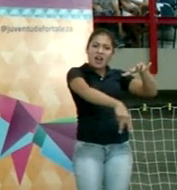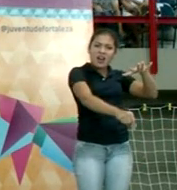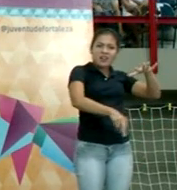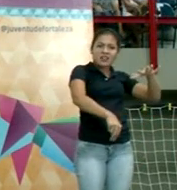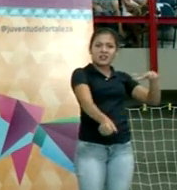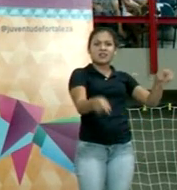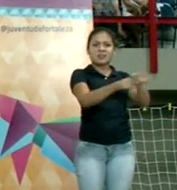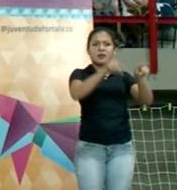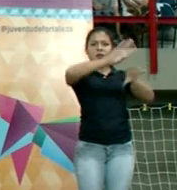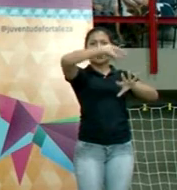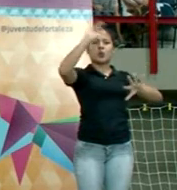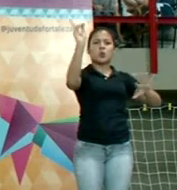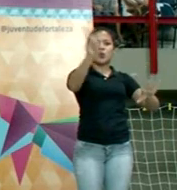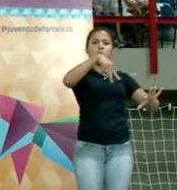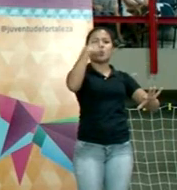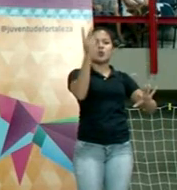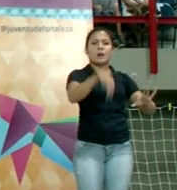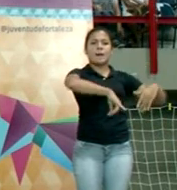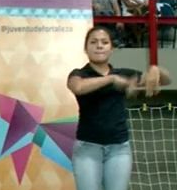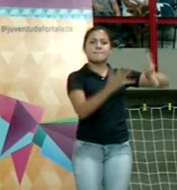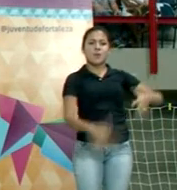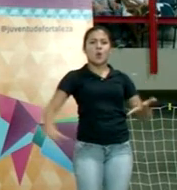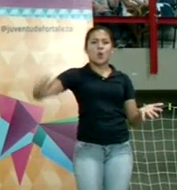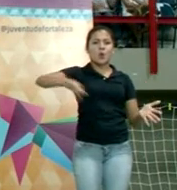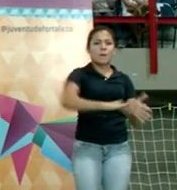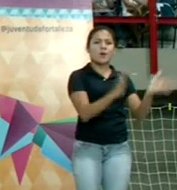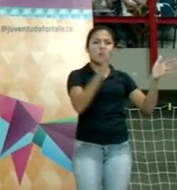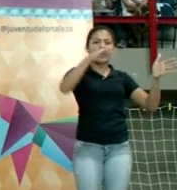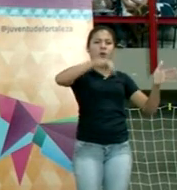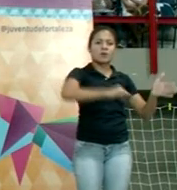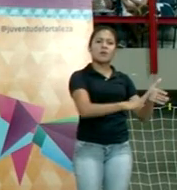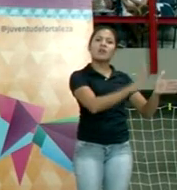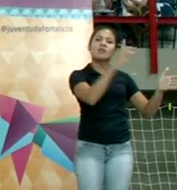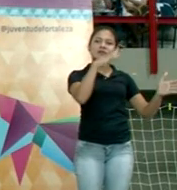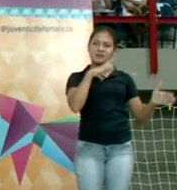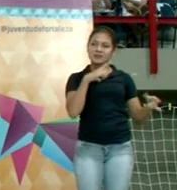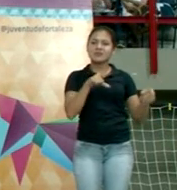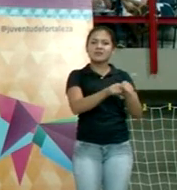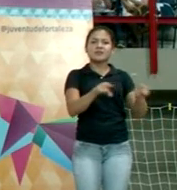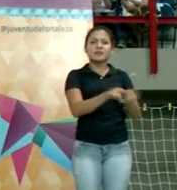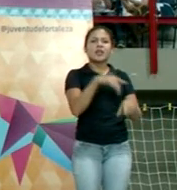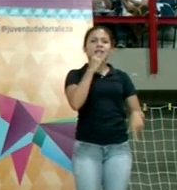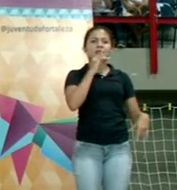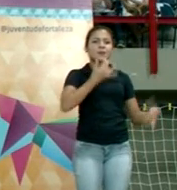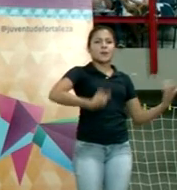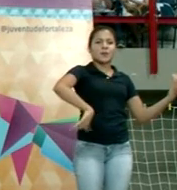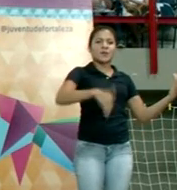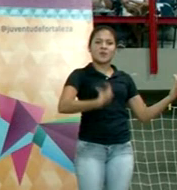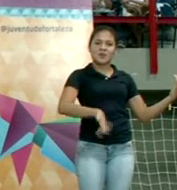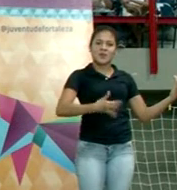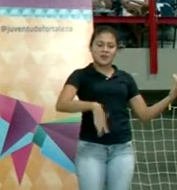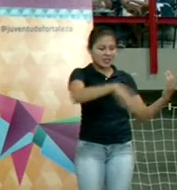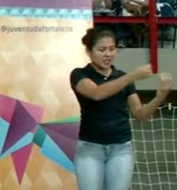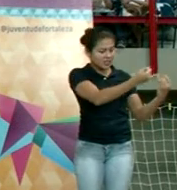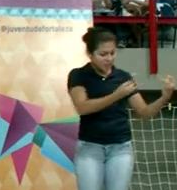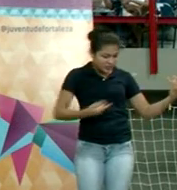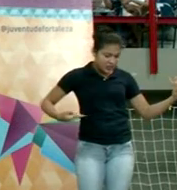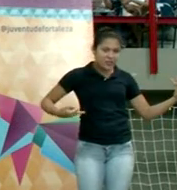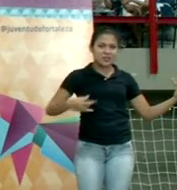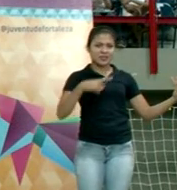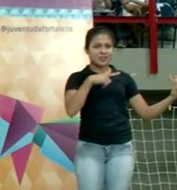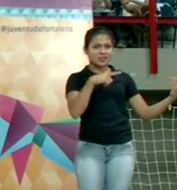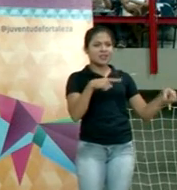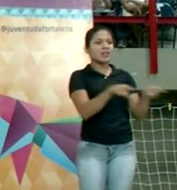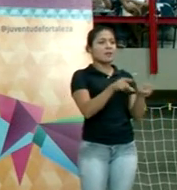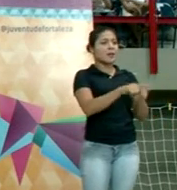de uma onda simples, como onda nas pregas vocais, como onda nas cordas do violão, como a onda que a gente fez aqui, nós